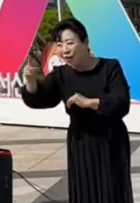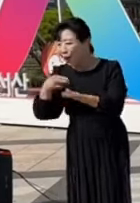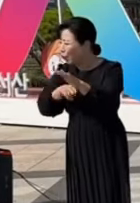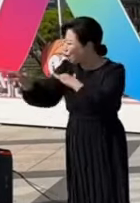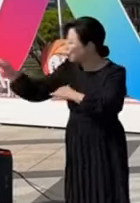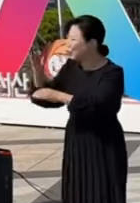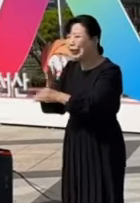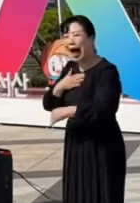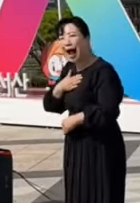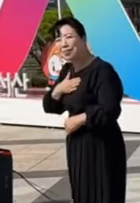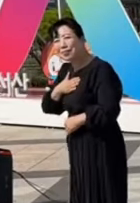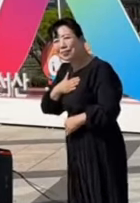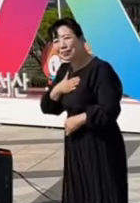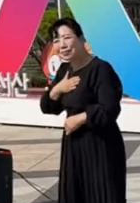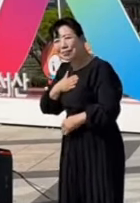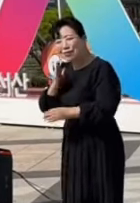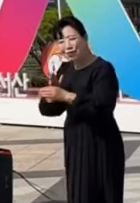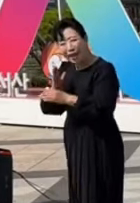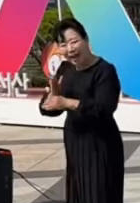그 김건희 집에 가서